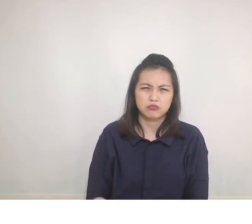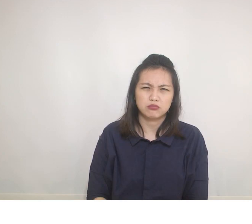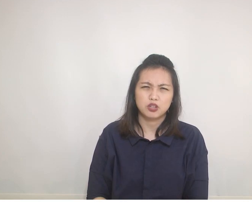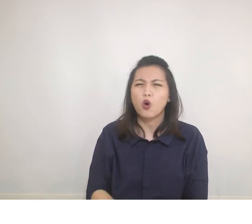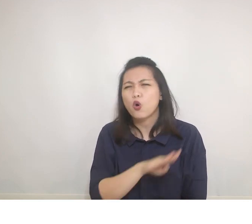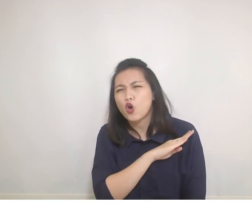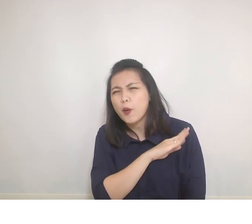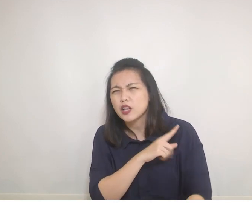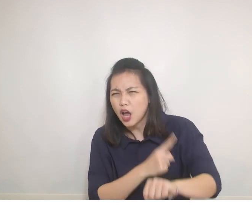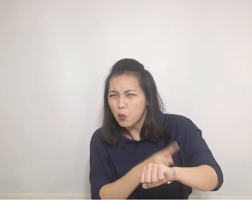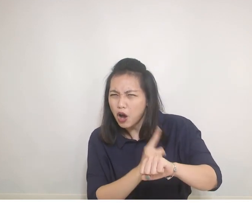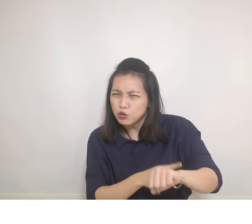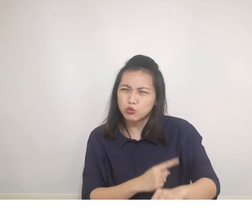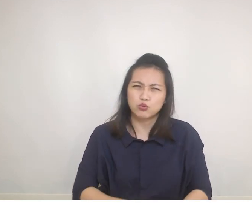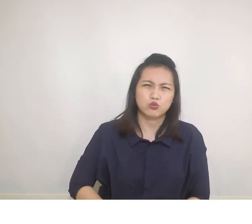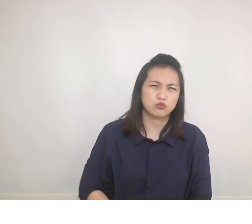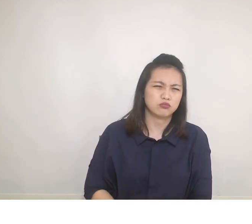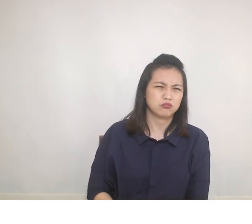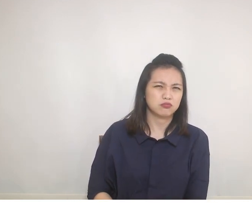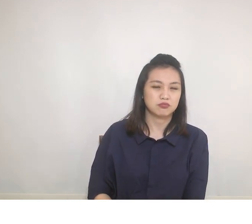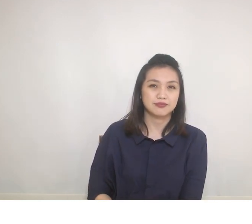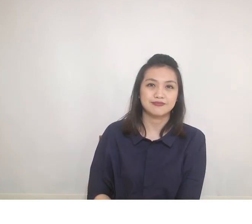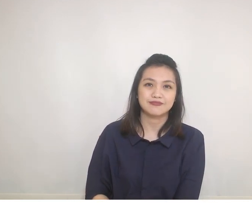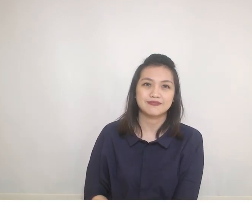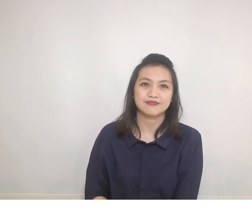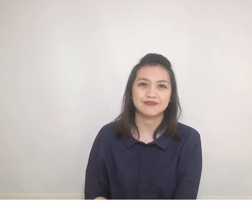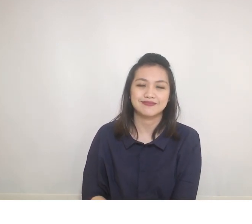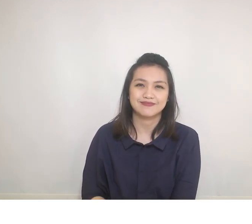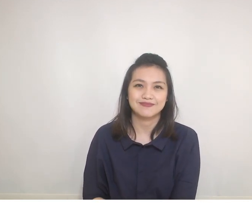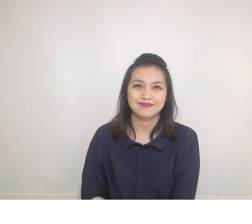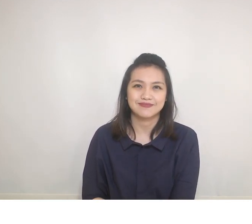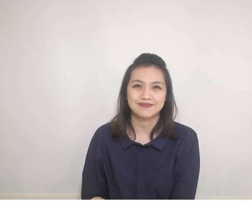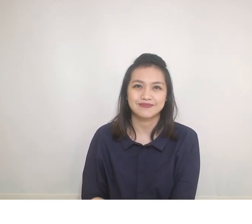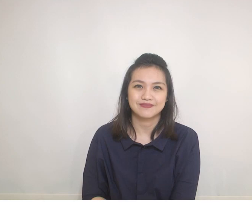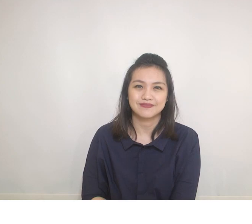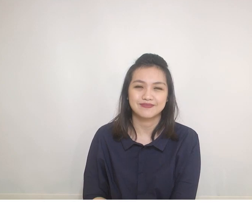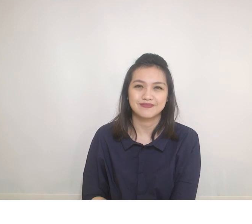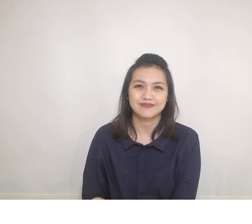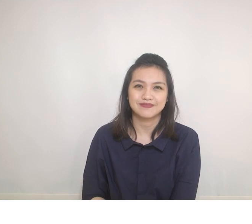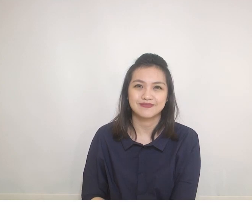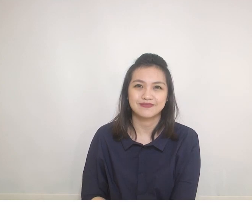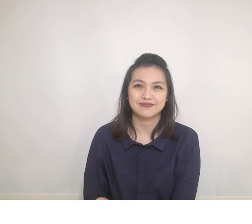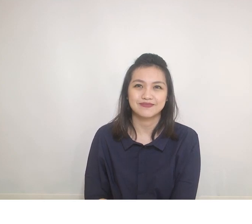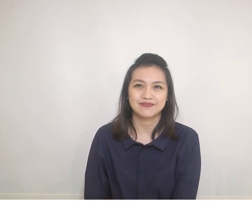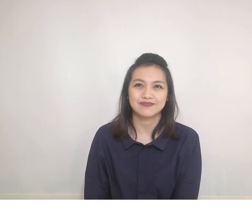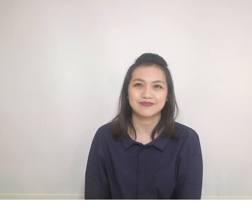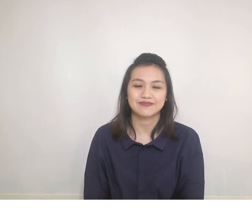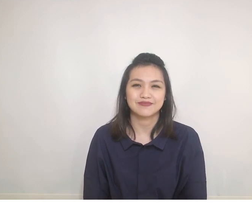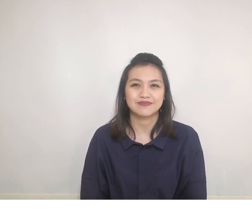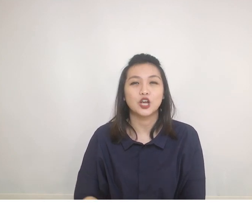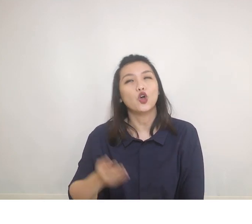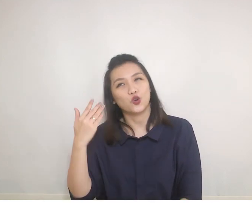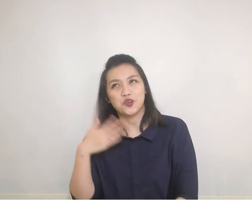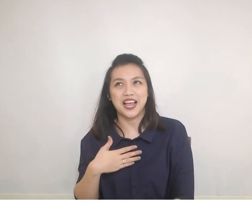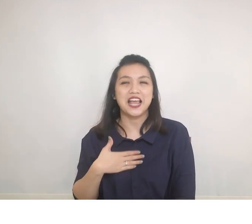datang. Nah, saya juga sering diajak untuk melayani, untuk ayo berdoa atau apa. Saya tidak mau, saya menolak, betul-betul menolak.